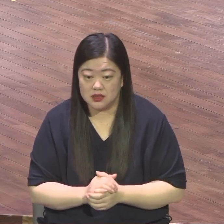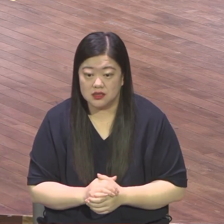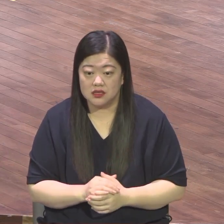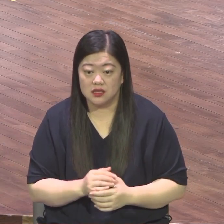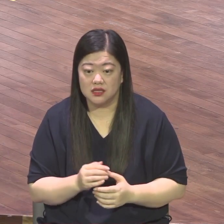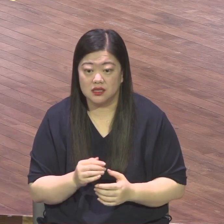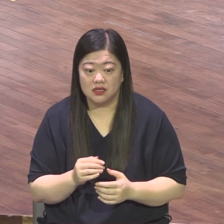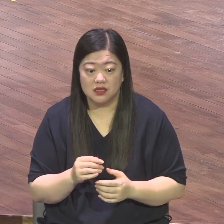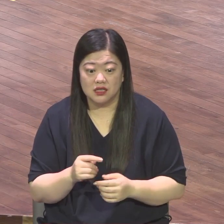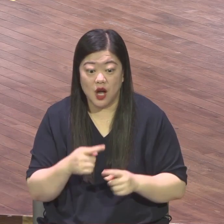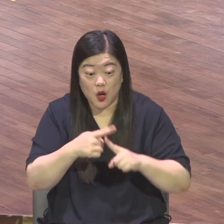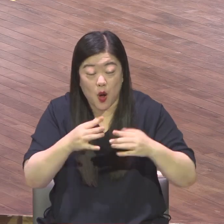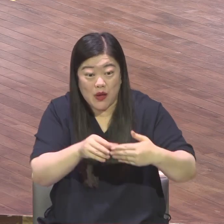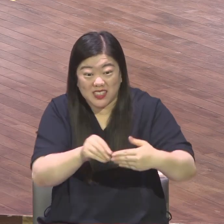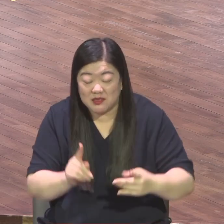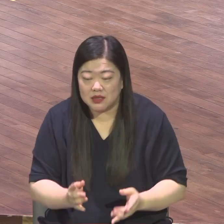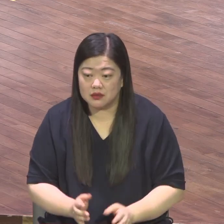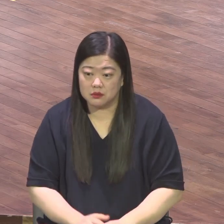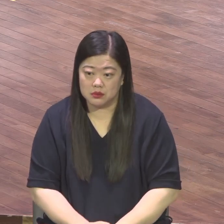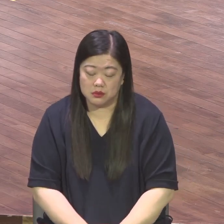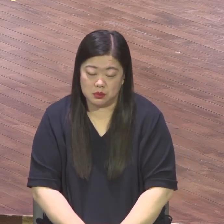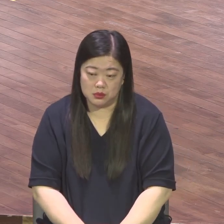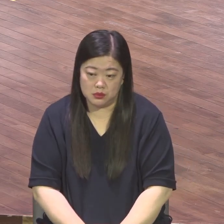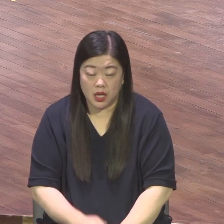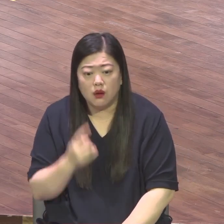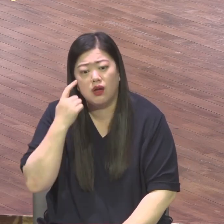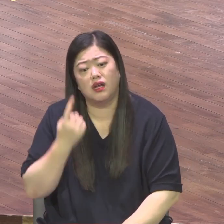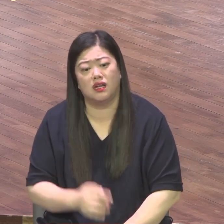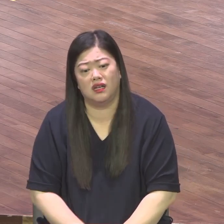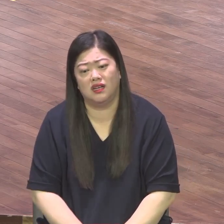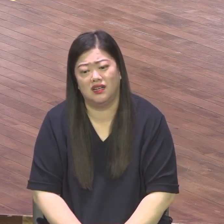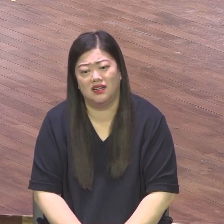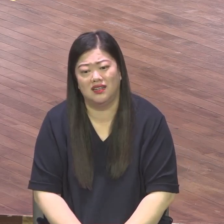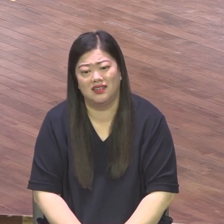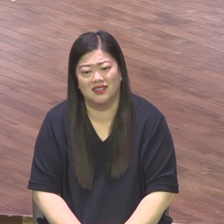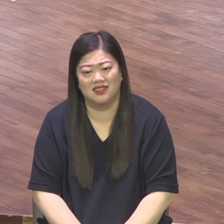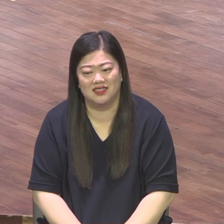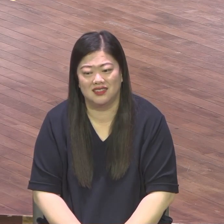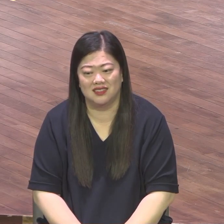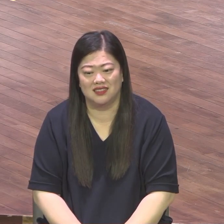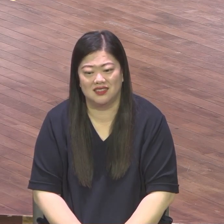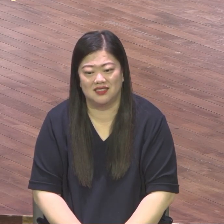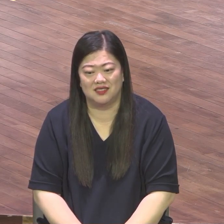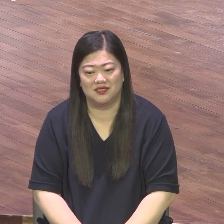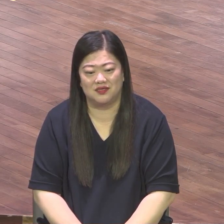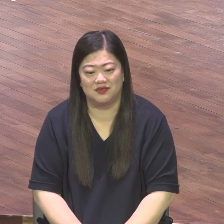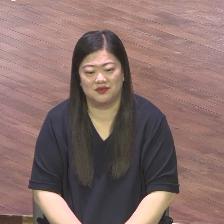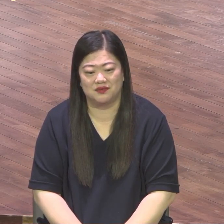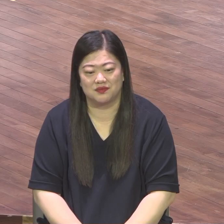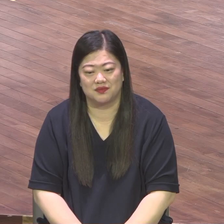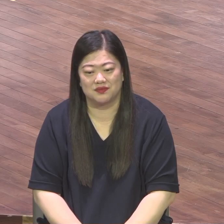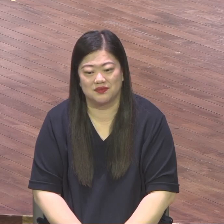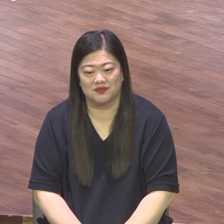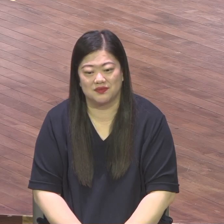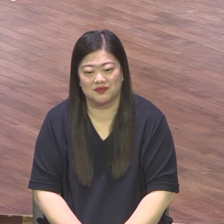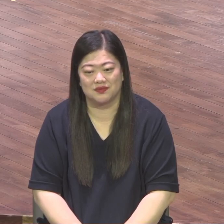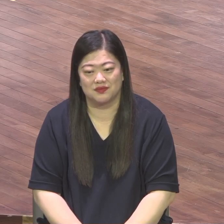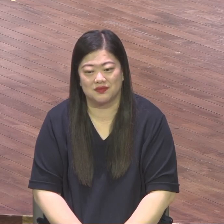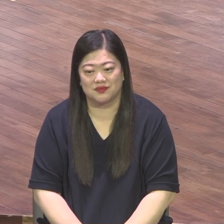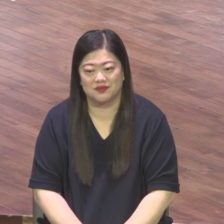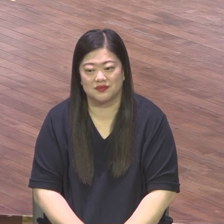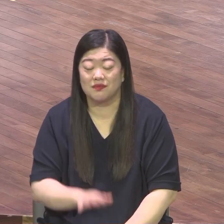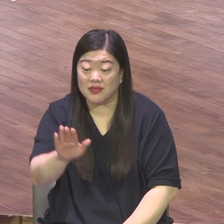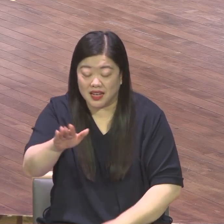그런 사람은요, 그 뭐 세상 사람들이 옆에 사람 마누라도 남편도 몰라요.